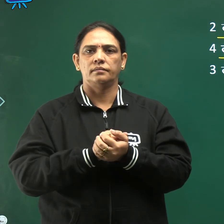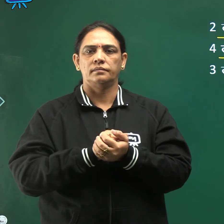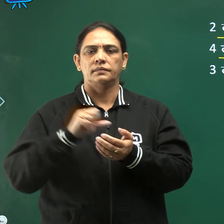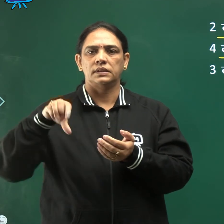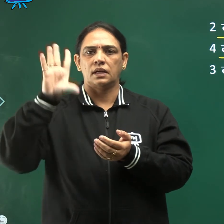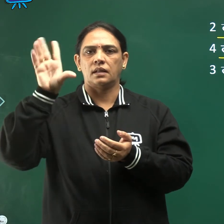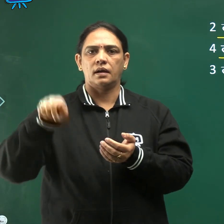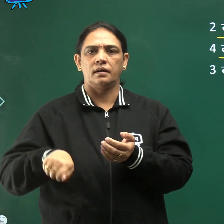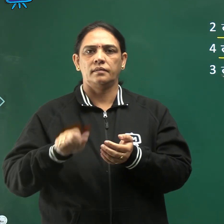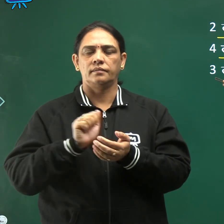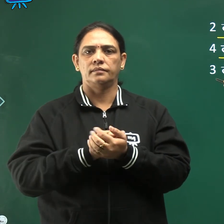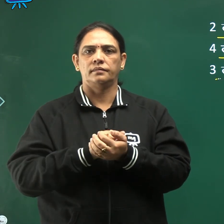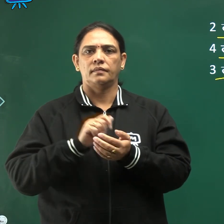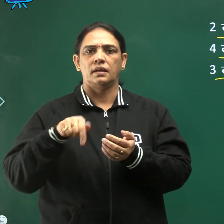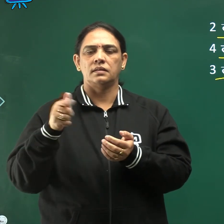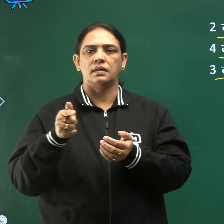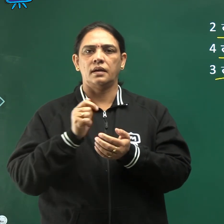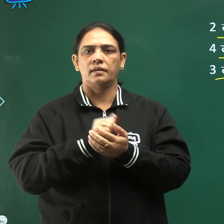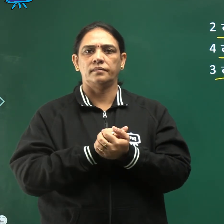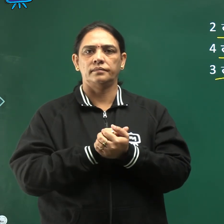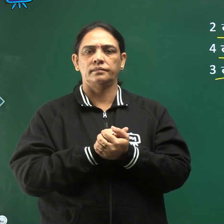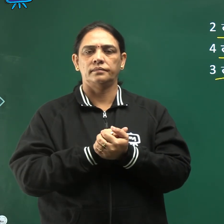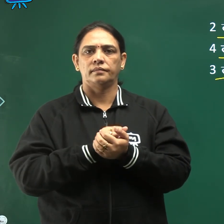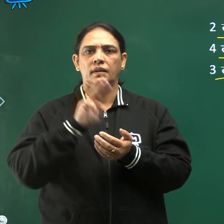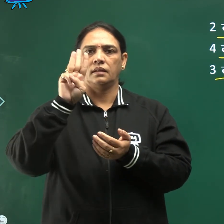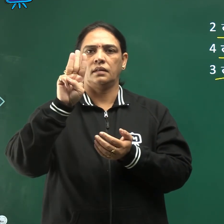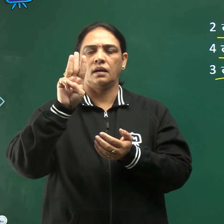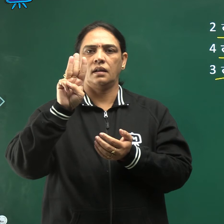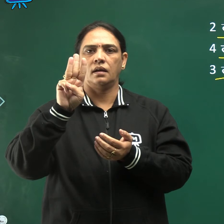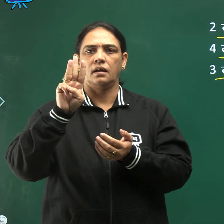ज़्यादा है, इसलिए 3 लेने पर